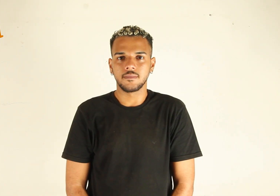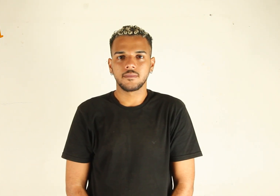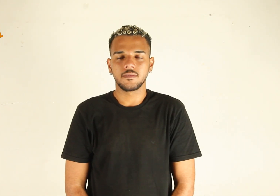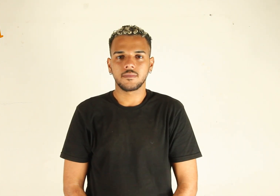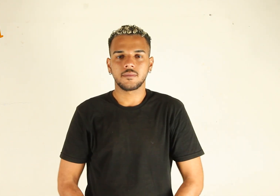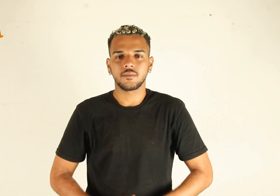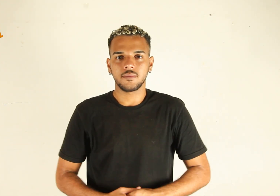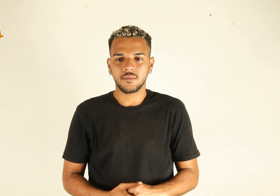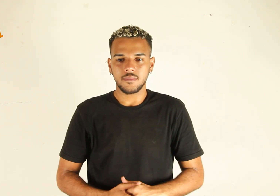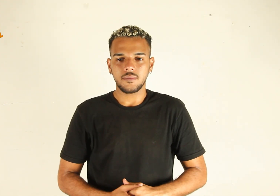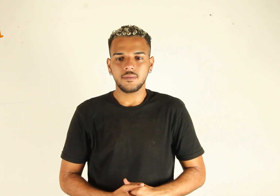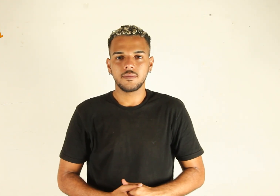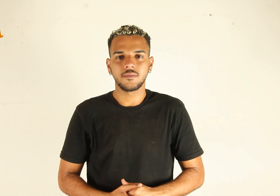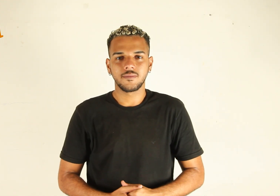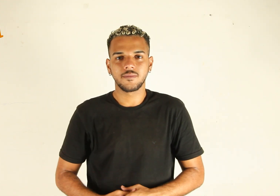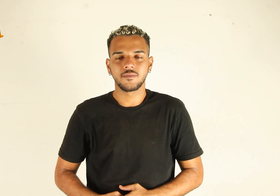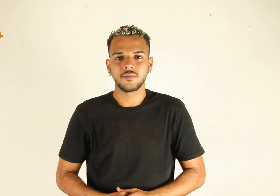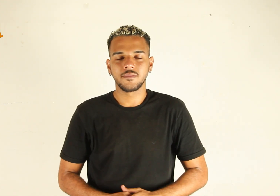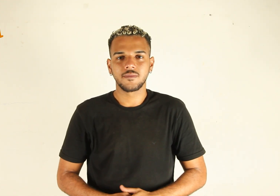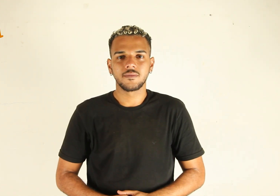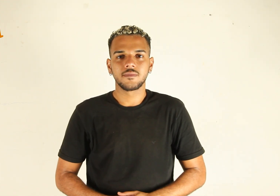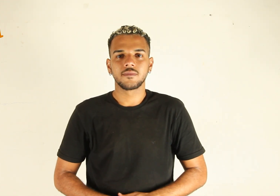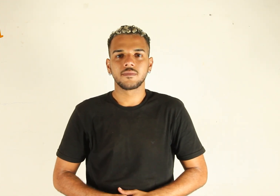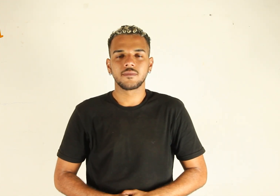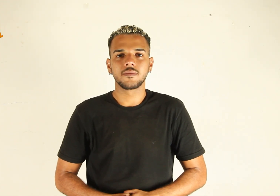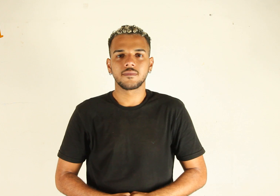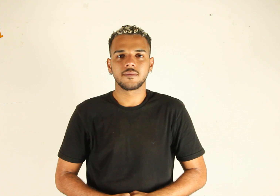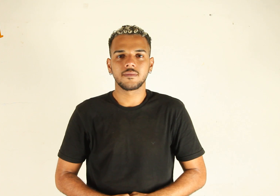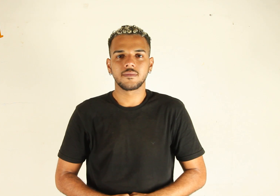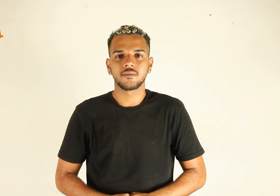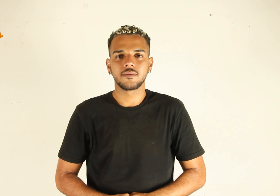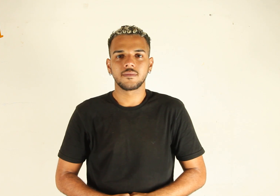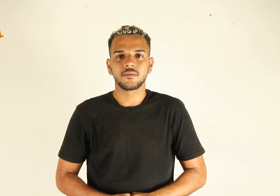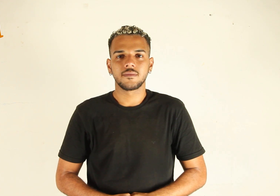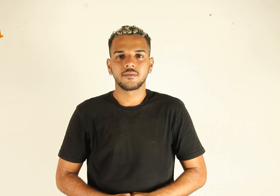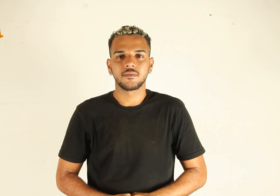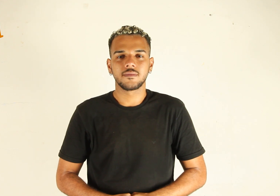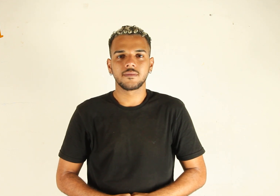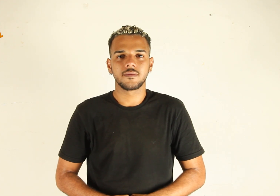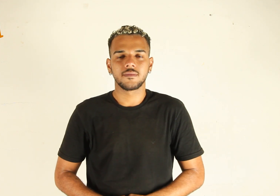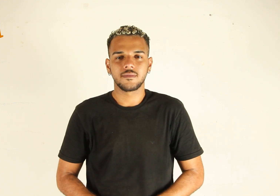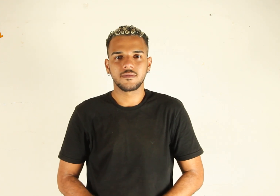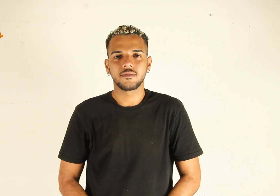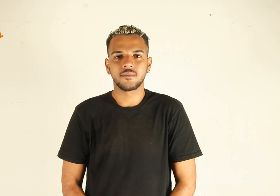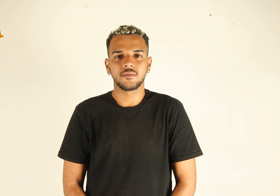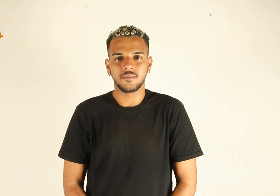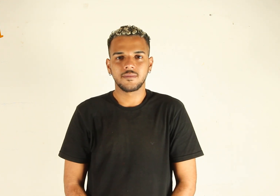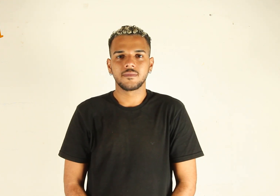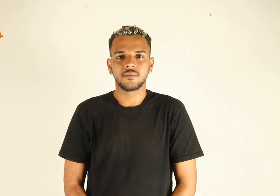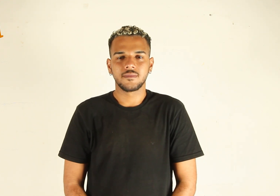As formas de luta desenvolvidas em cada região eram entrelaçadas com as manifestações culturais locais. Em